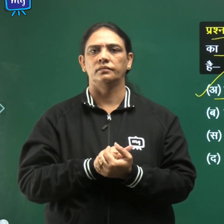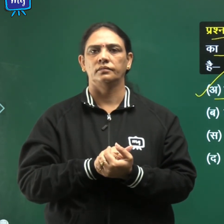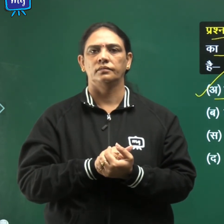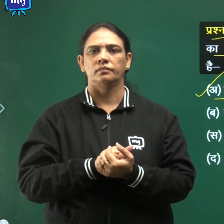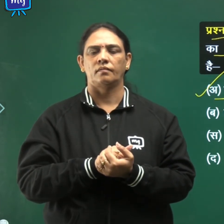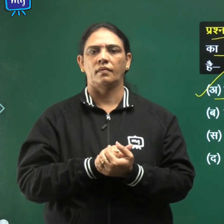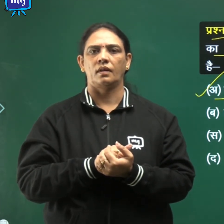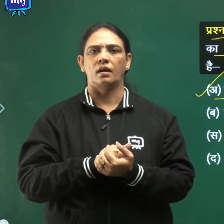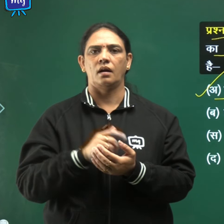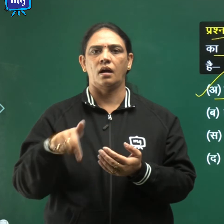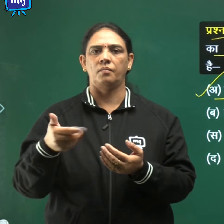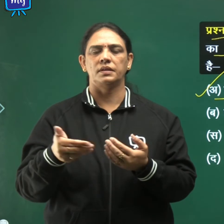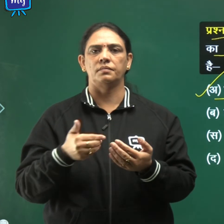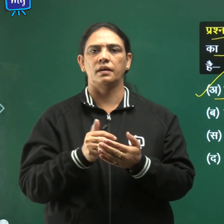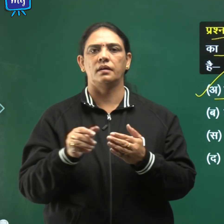आपस में